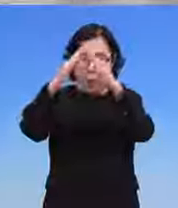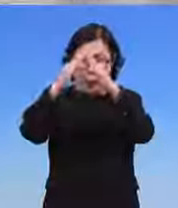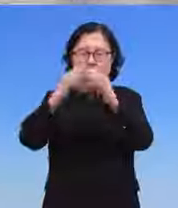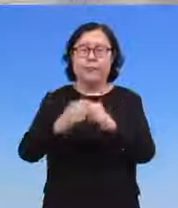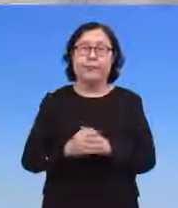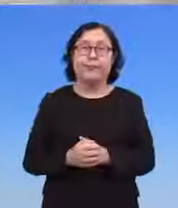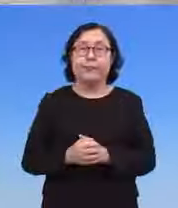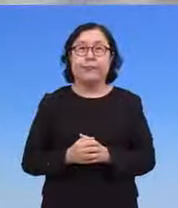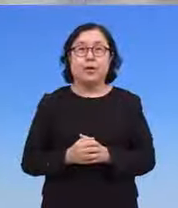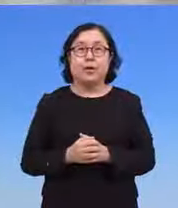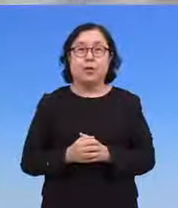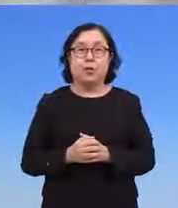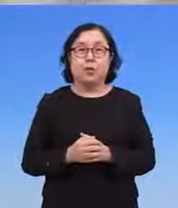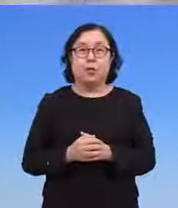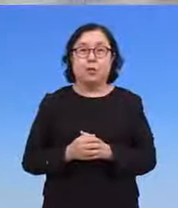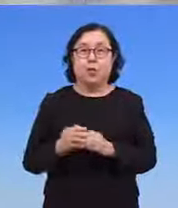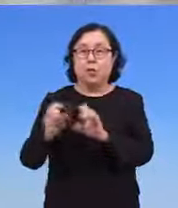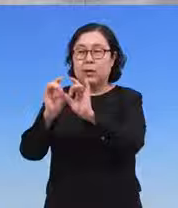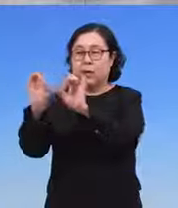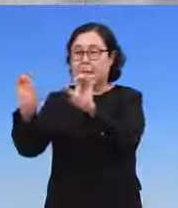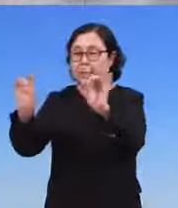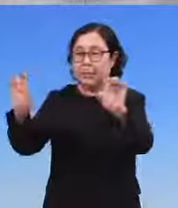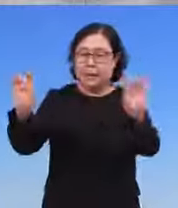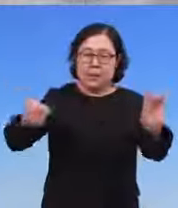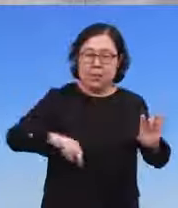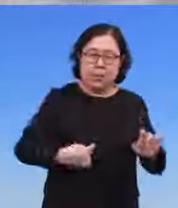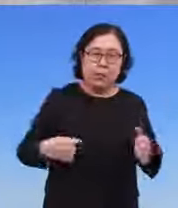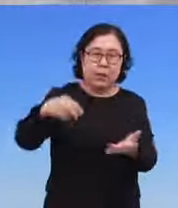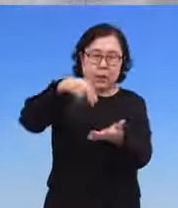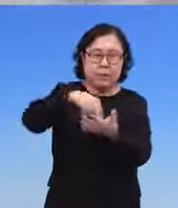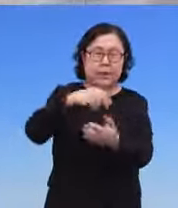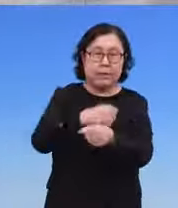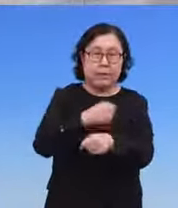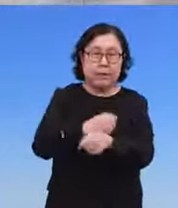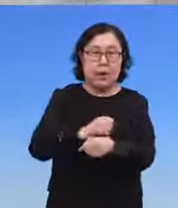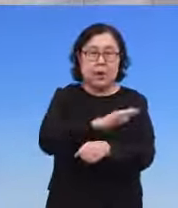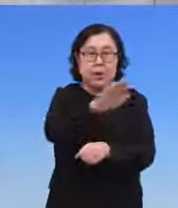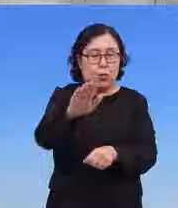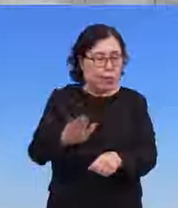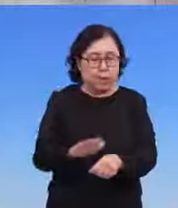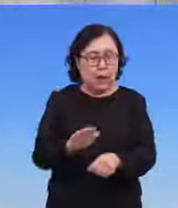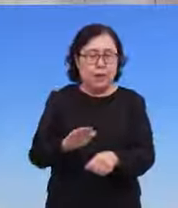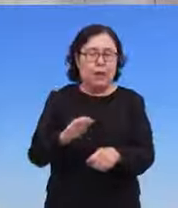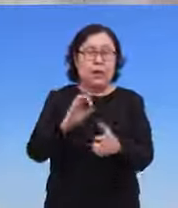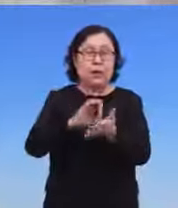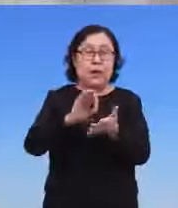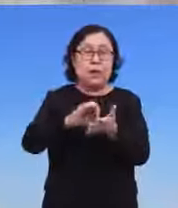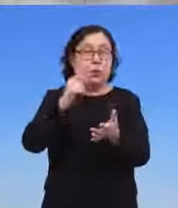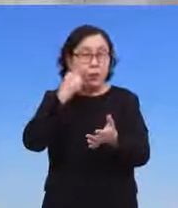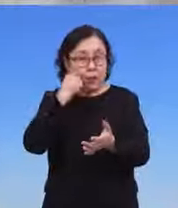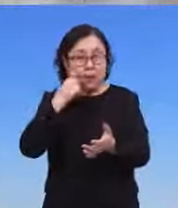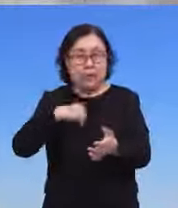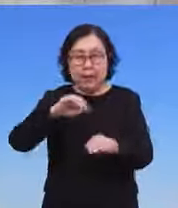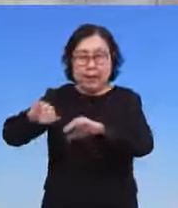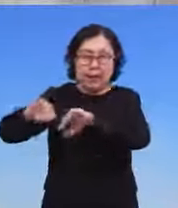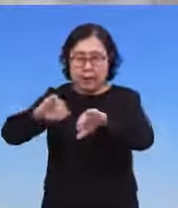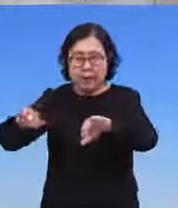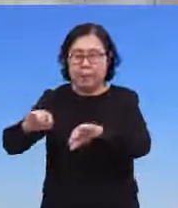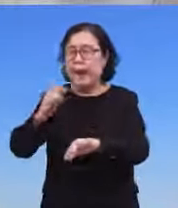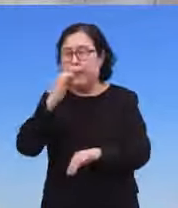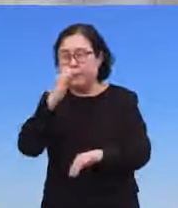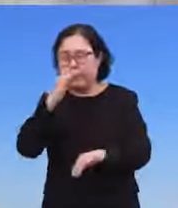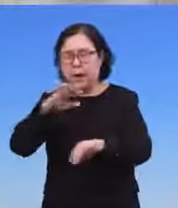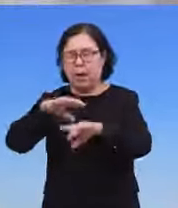됩니다. 프랜차이즈 같은 거 하지 않습니다. 우리 자를 쓰지 못하게 할 거예요. 그리고 어떤 관여도 하지 않습니다.